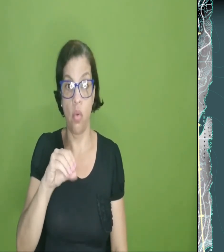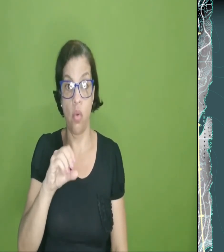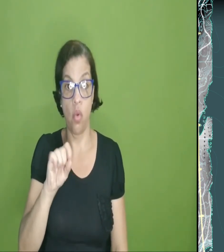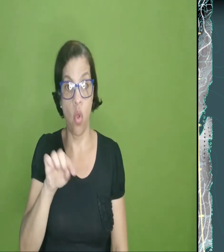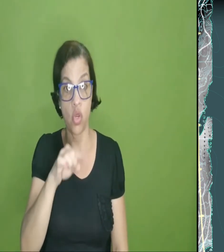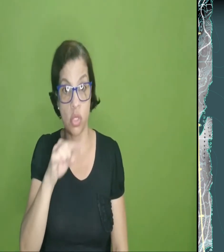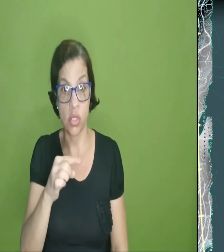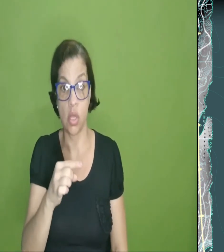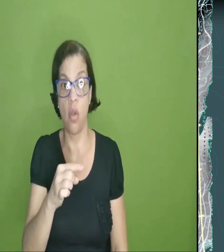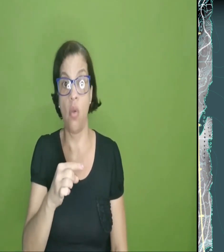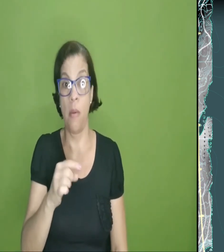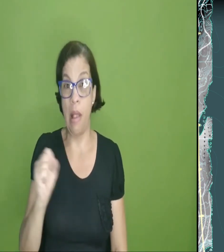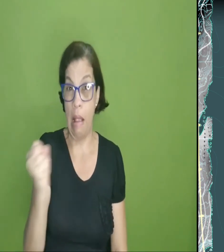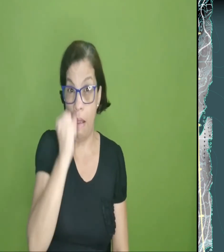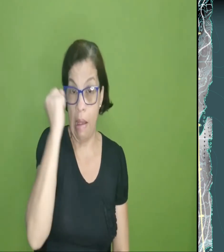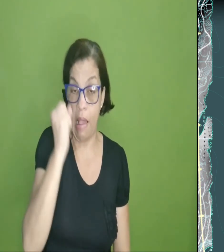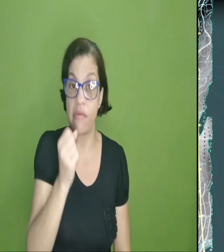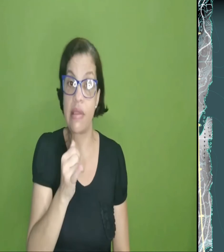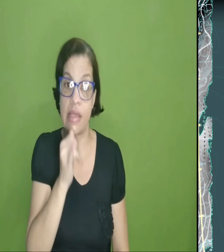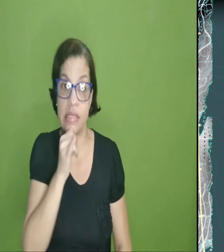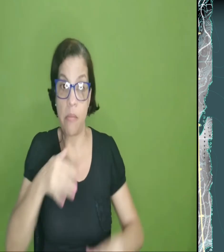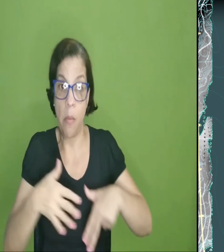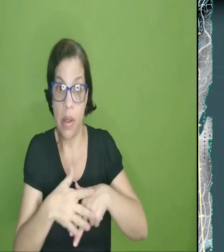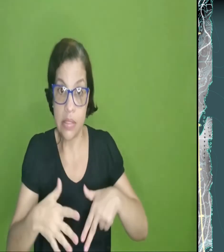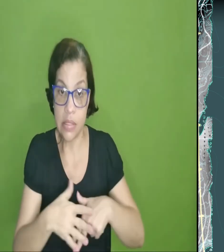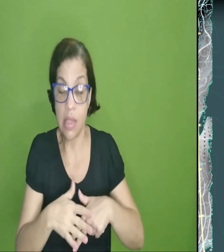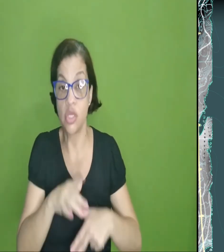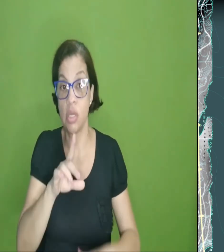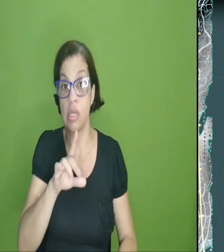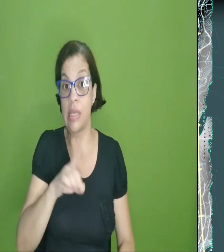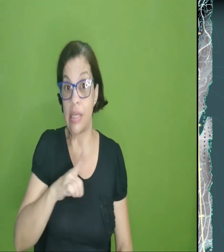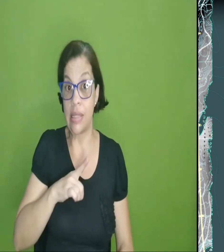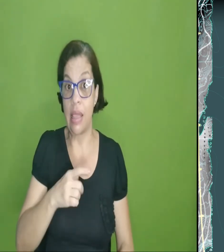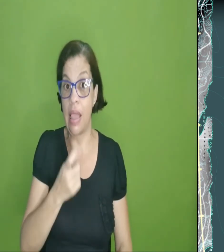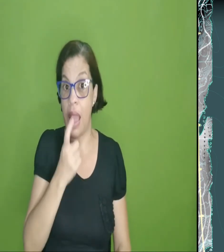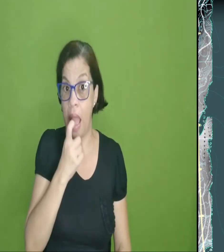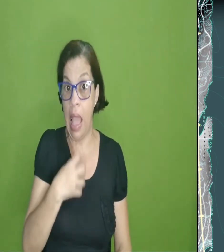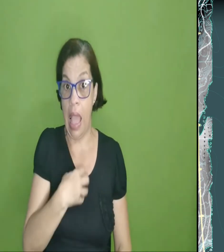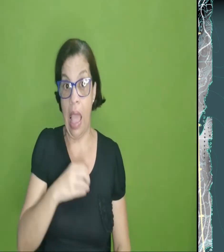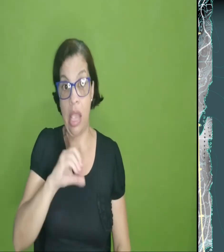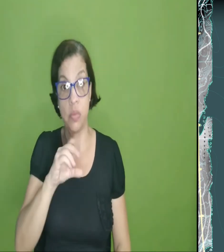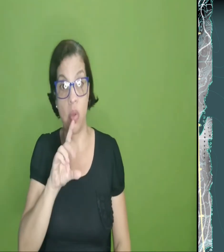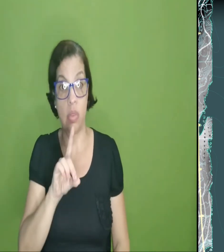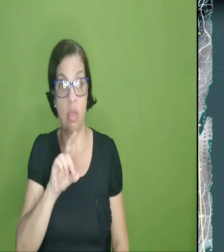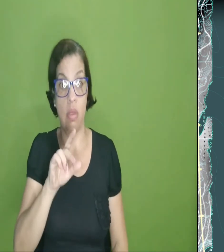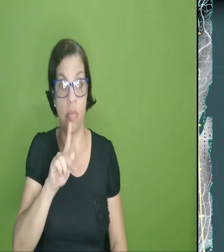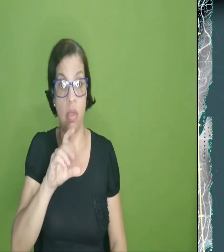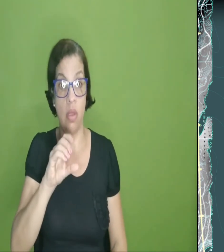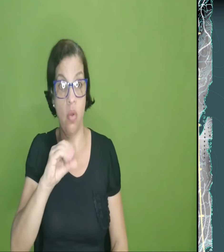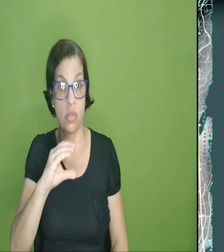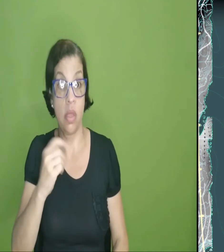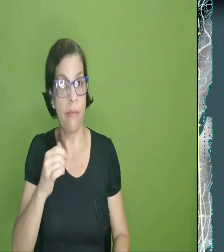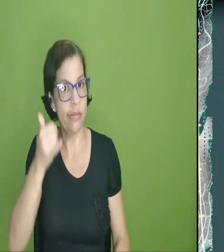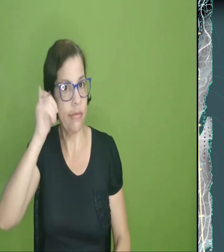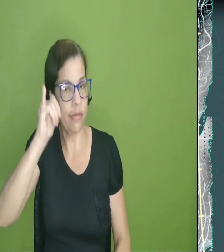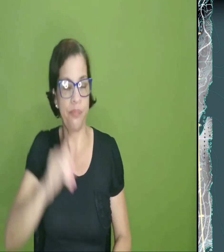asma ou DPOC, por exemplo. Por isso, devem ser evitados nestes pacientes. Atualmente,